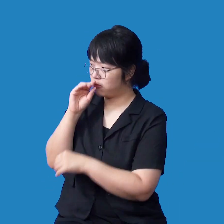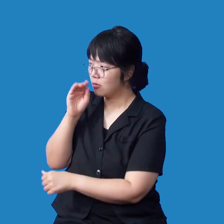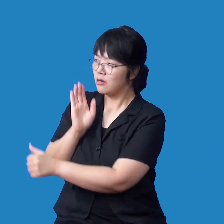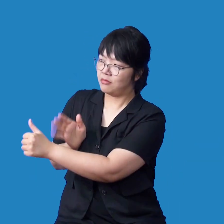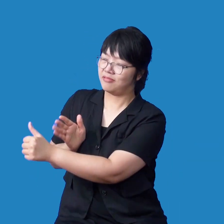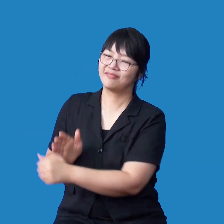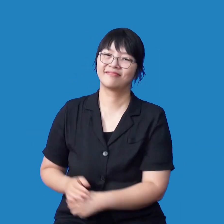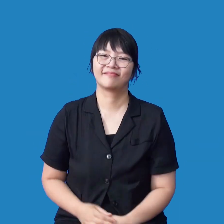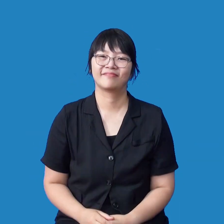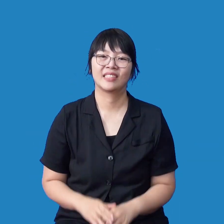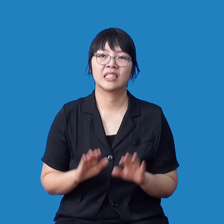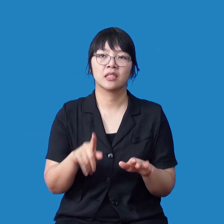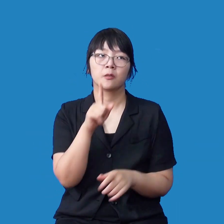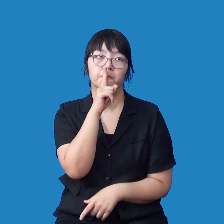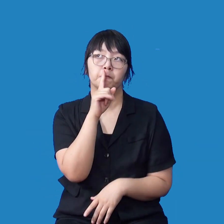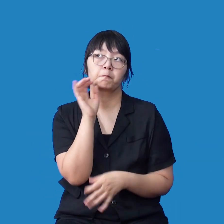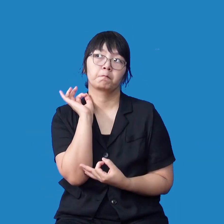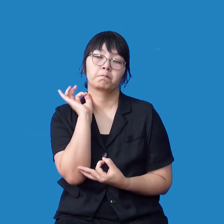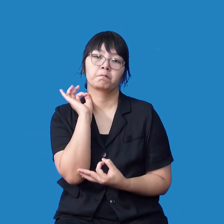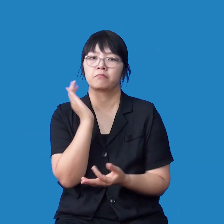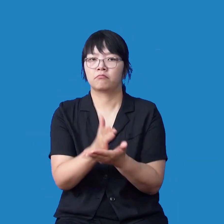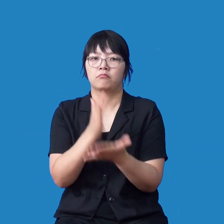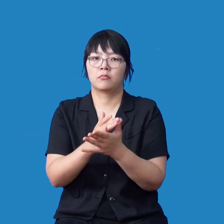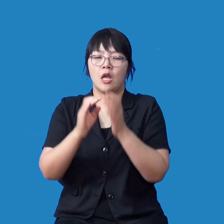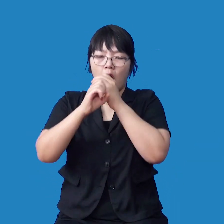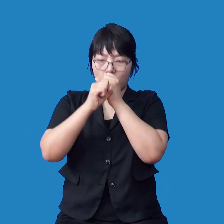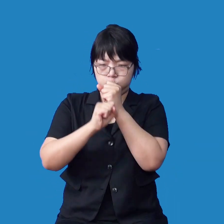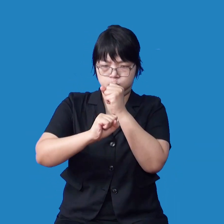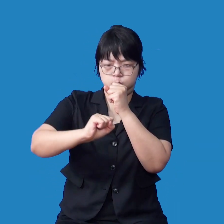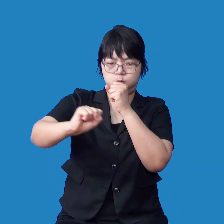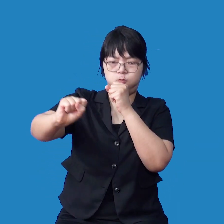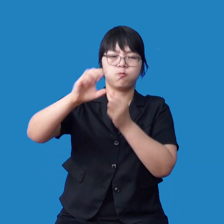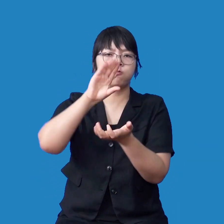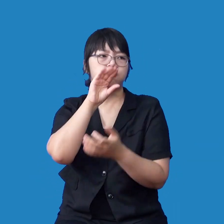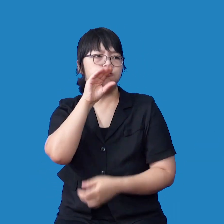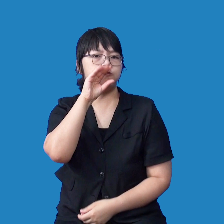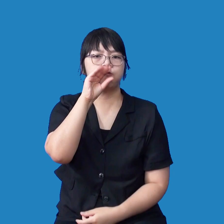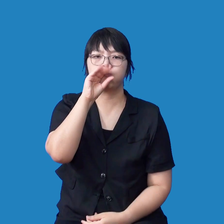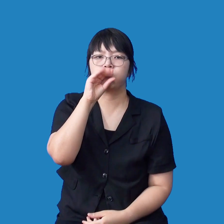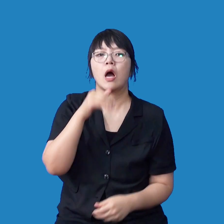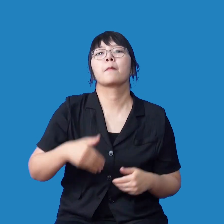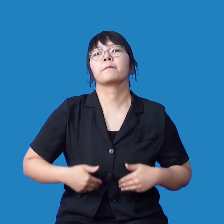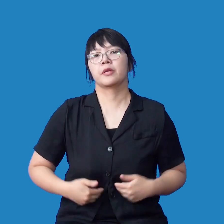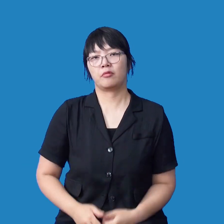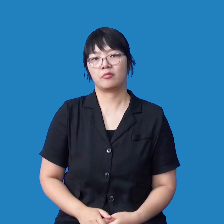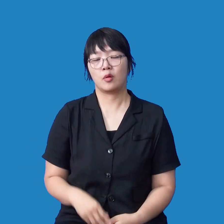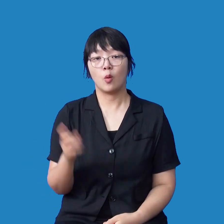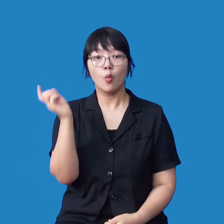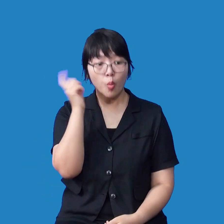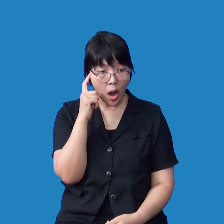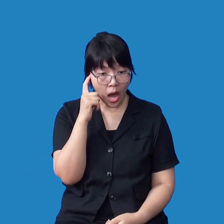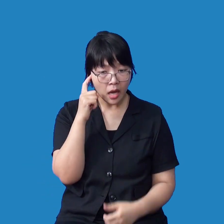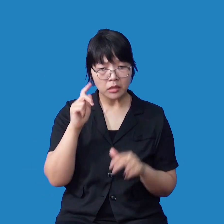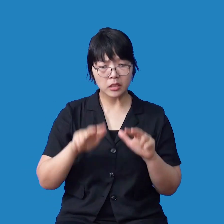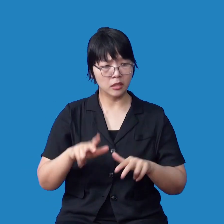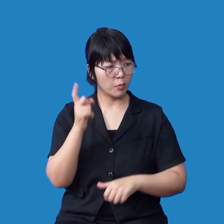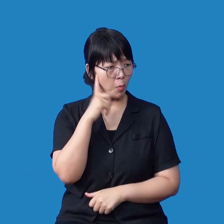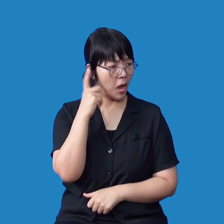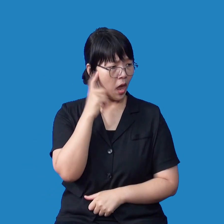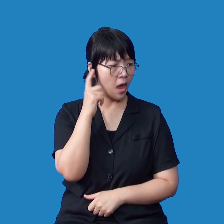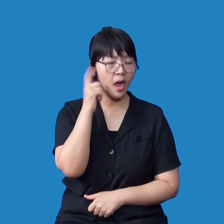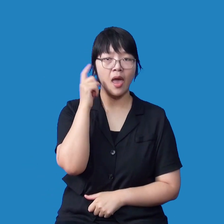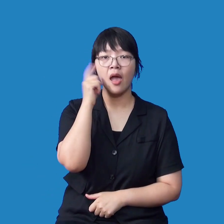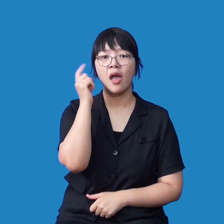나팔을 오히려 불어야 합니다. 왜 지금 우리는 나팔을 불어야